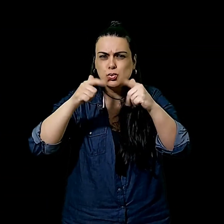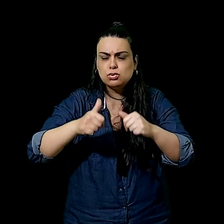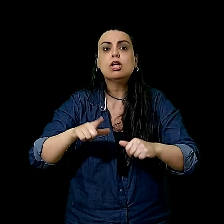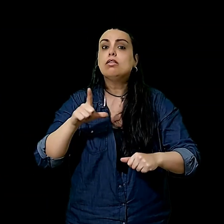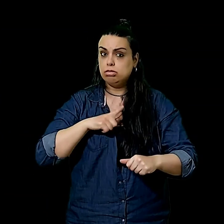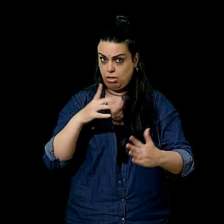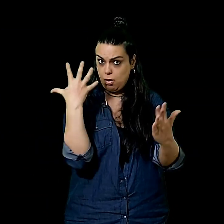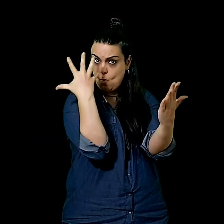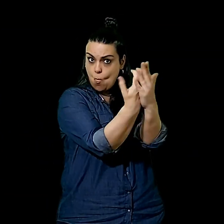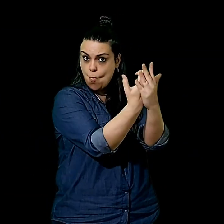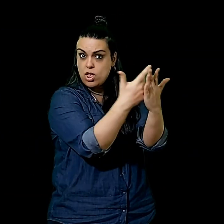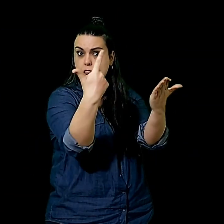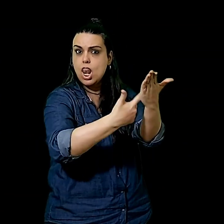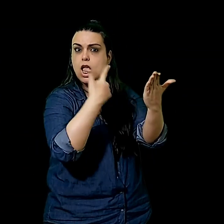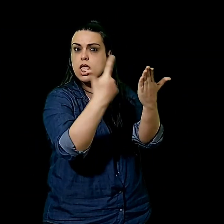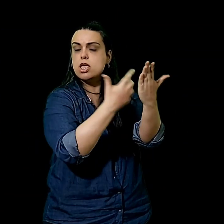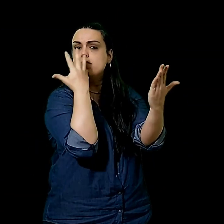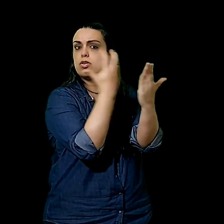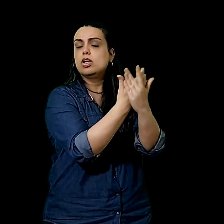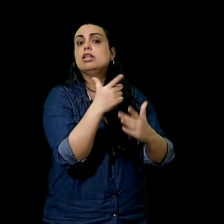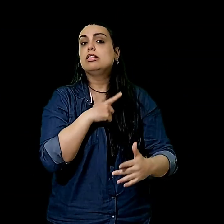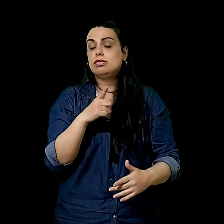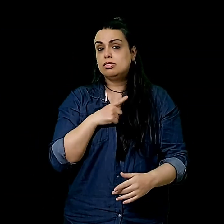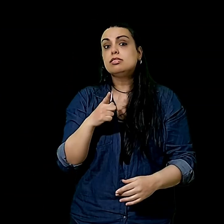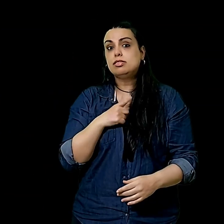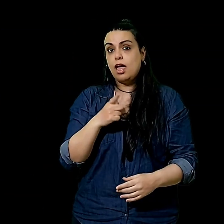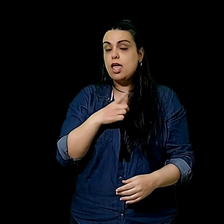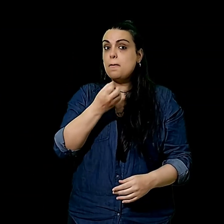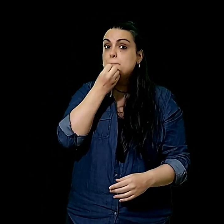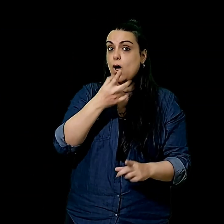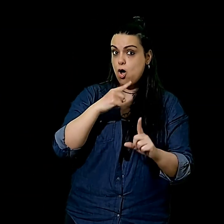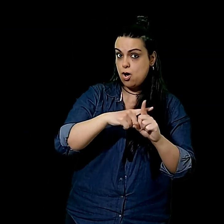gera juízo, gera recompensa que pode ser